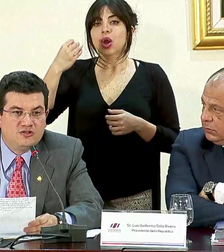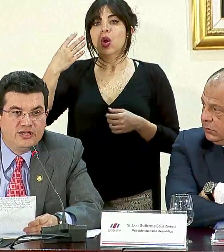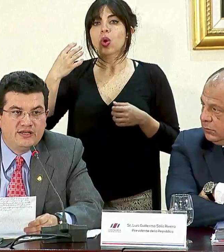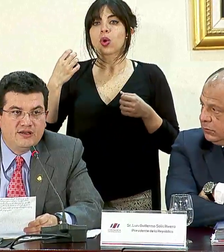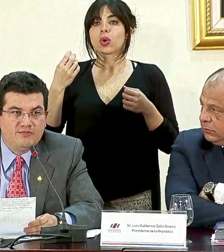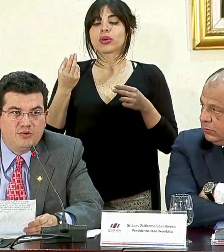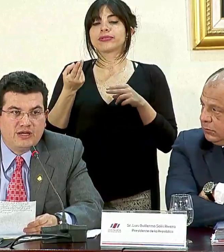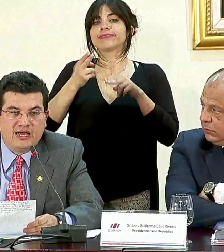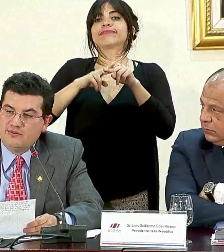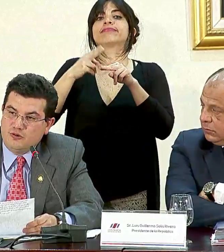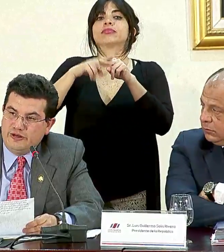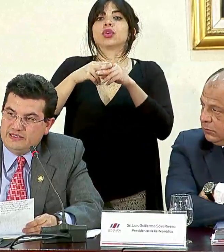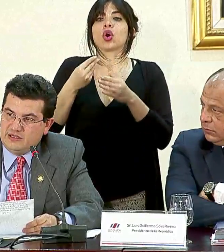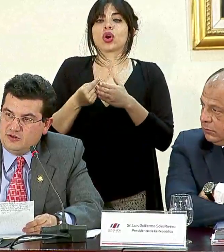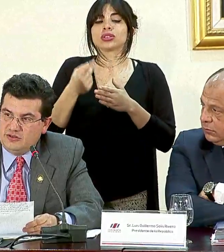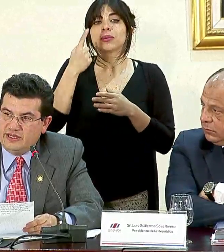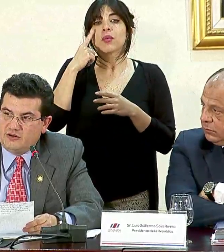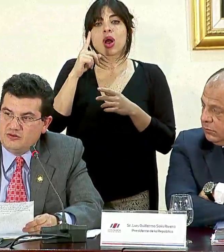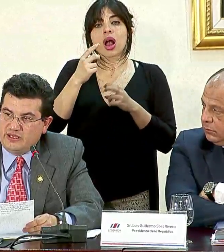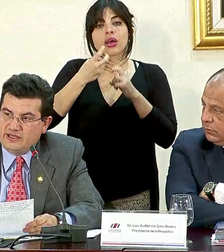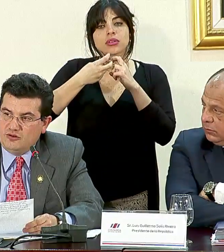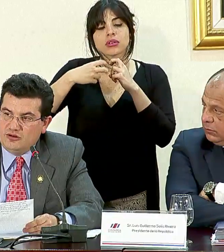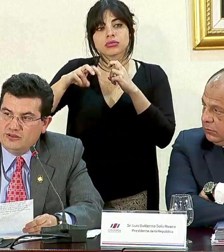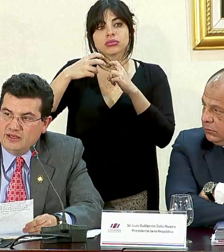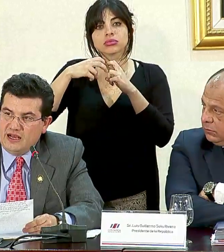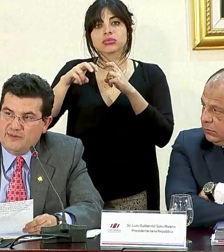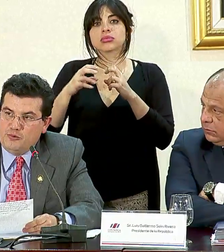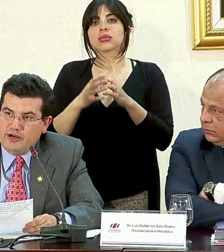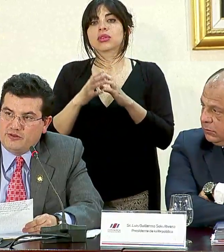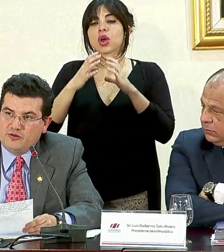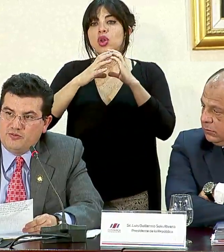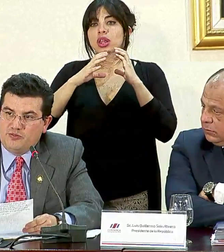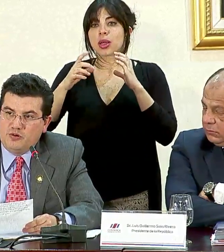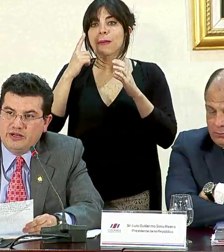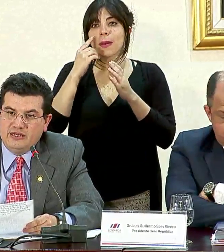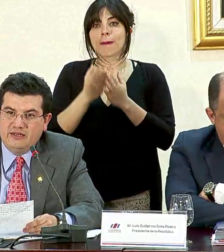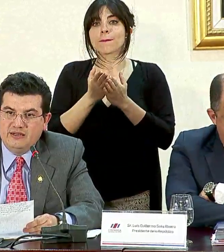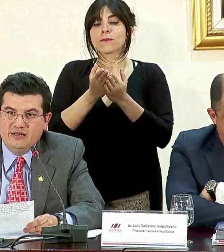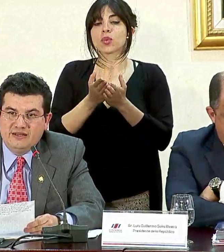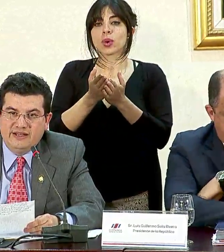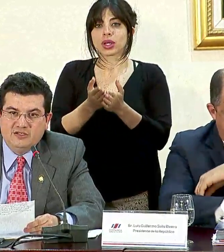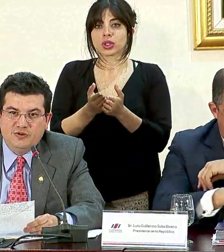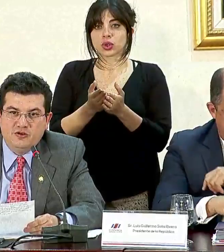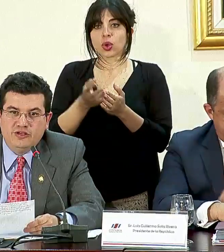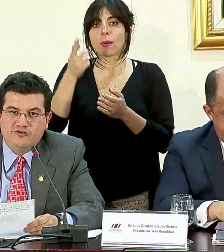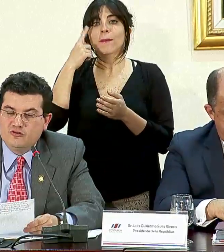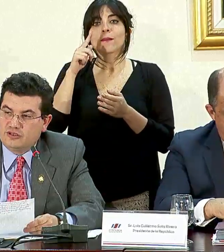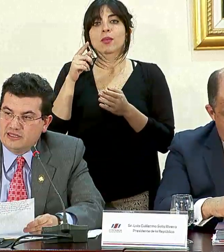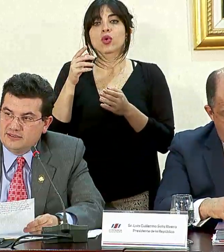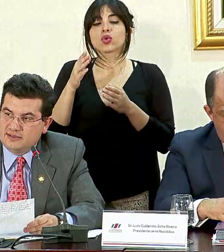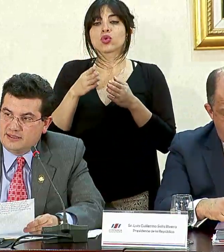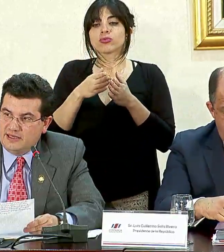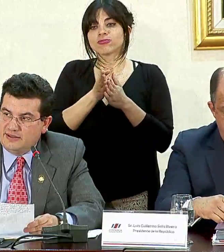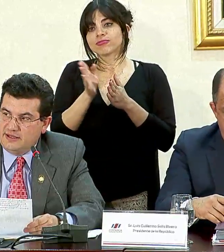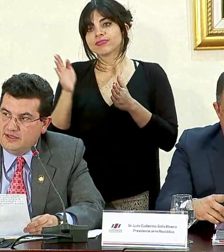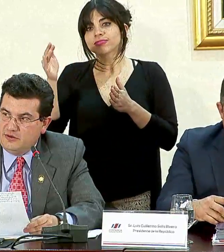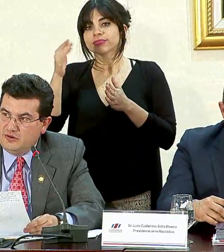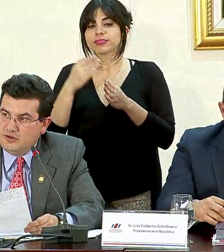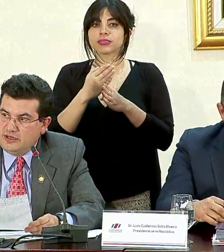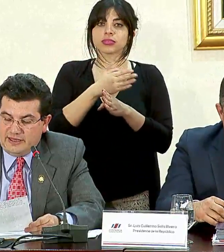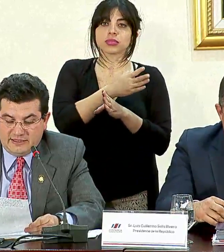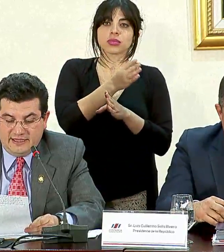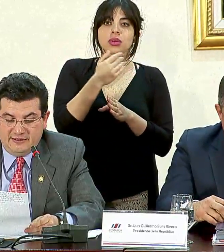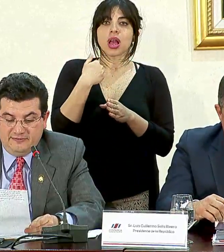de coste por cada movilización de contenedor a puerto por el desvío de rutas que han